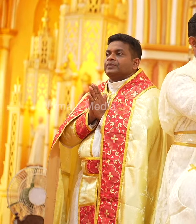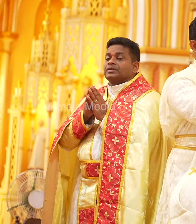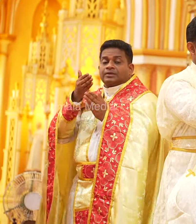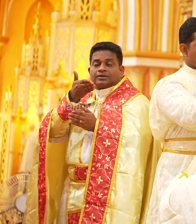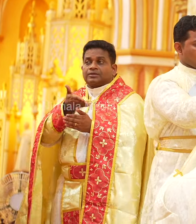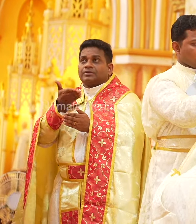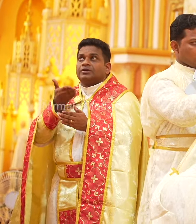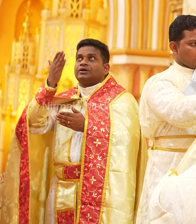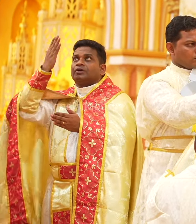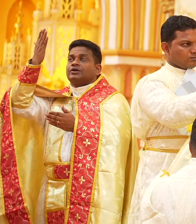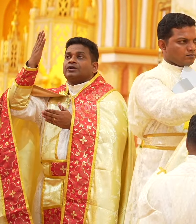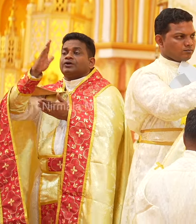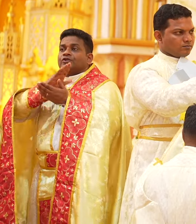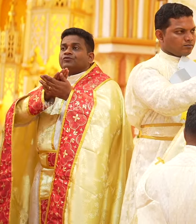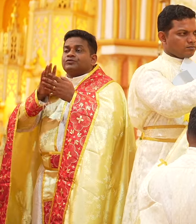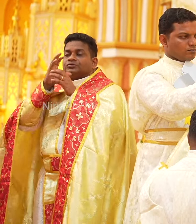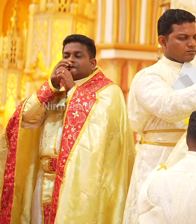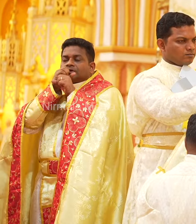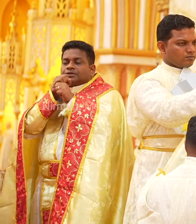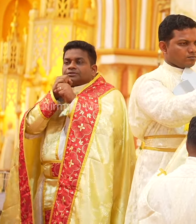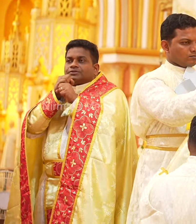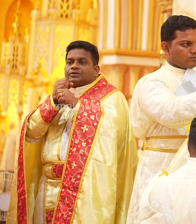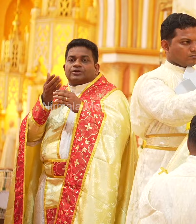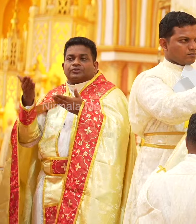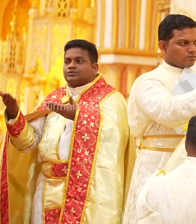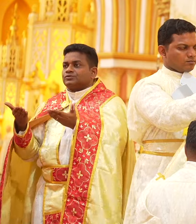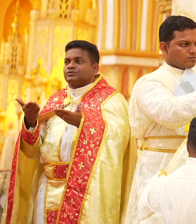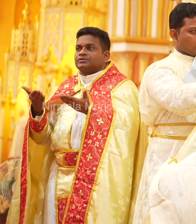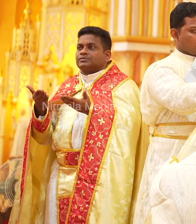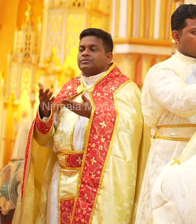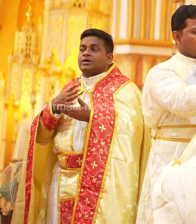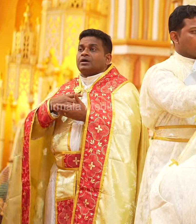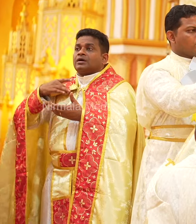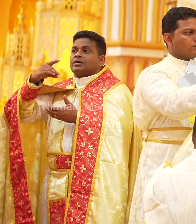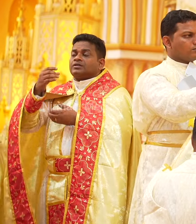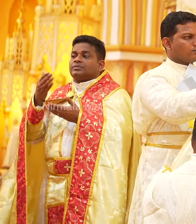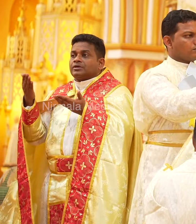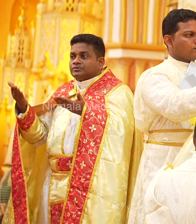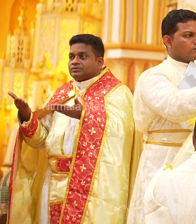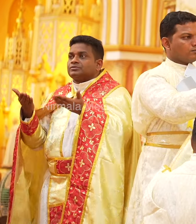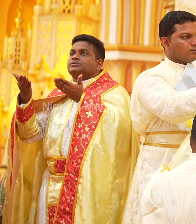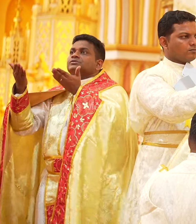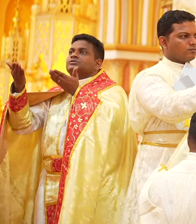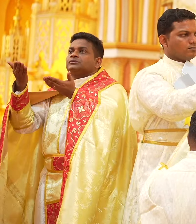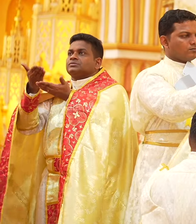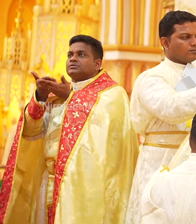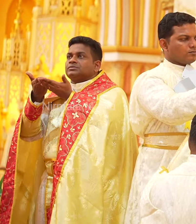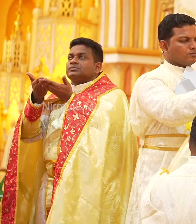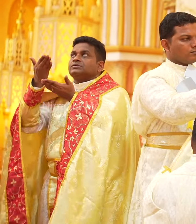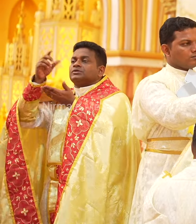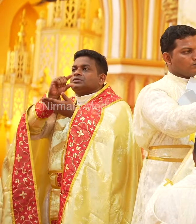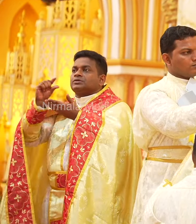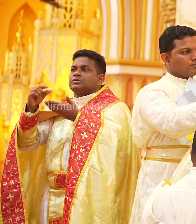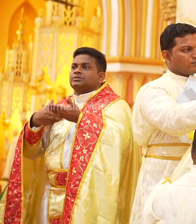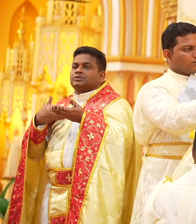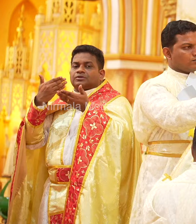ഇത് അങ്ങയുടെ വിശുദ്ധ രഹസ്യങ്ങളുടെ ശുശ്രൂഷകർക്ക് ആധ്യാത്മിക ശുശ്രൂഷയുടെ നാണയങ്ങൾ അങ്ങയുടെ നാമത്തിൽ